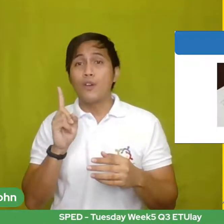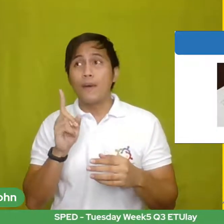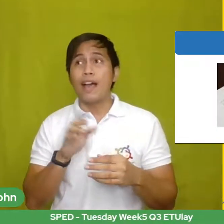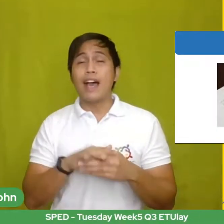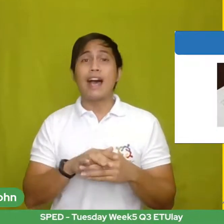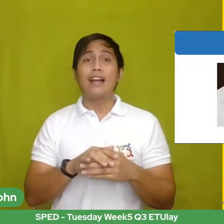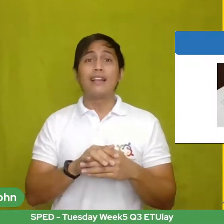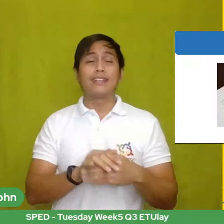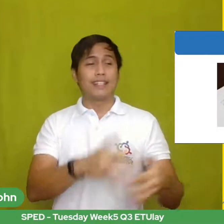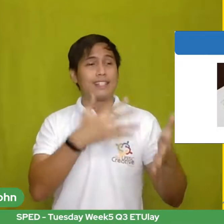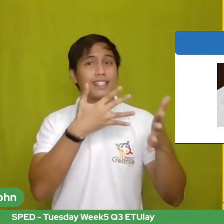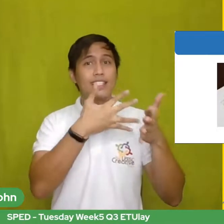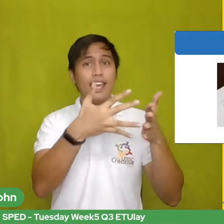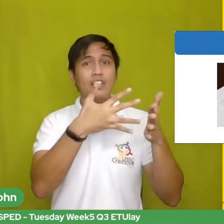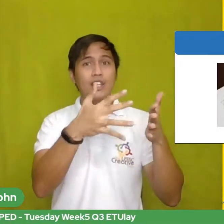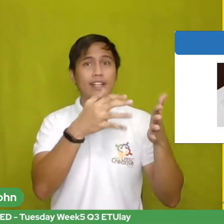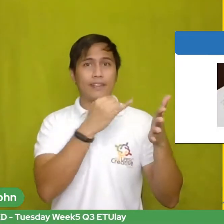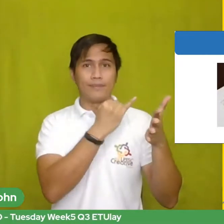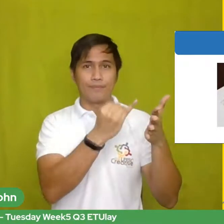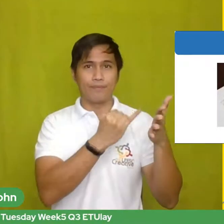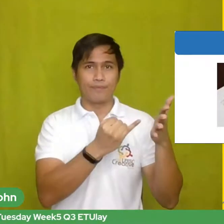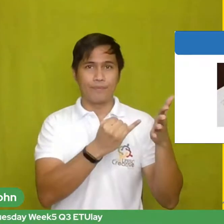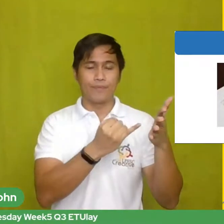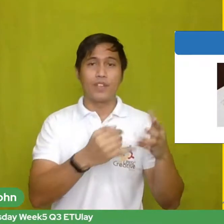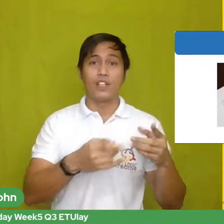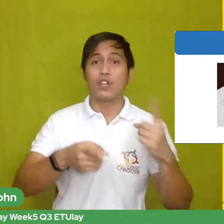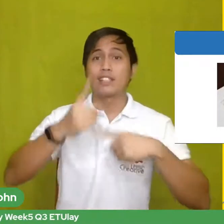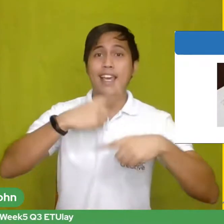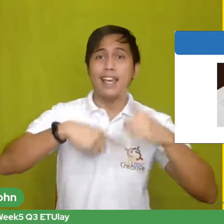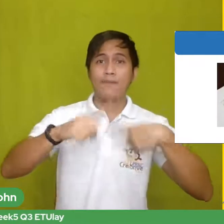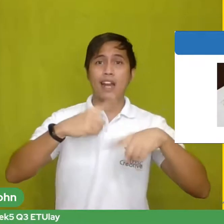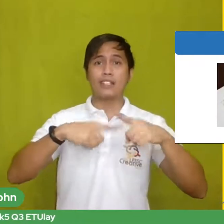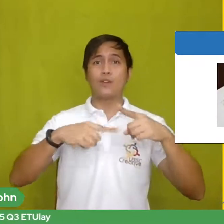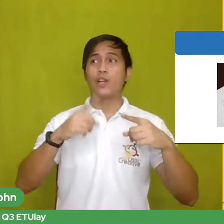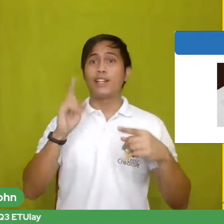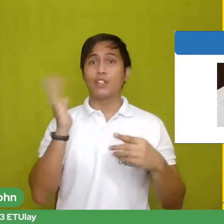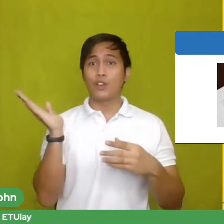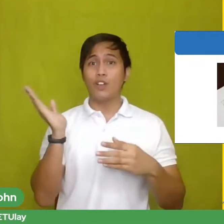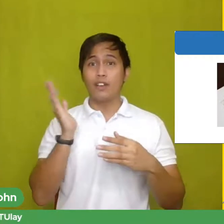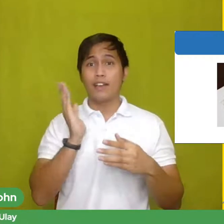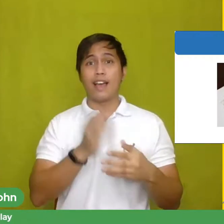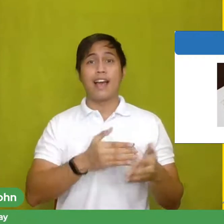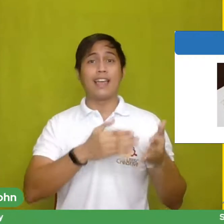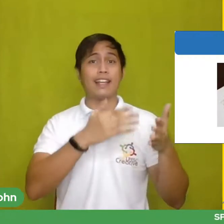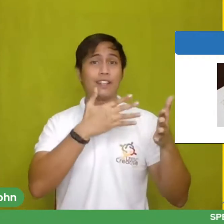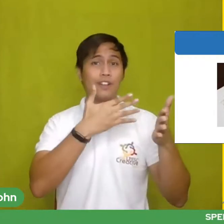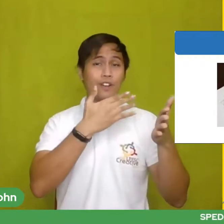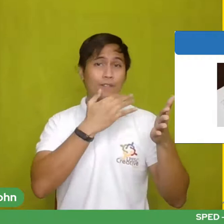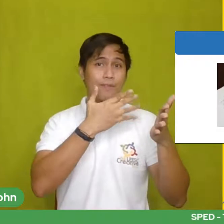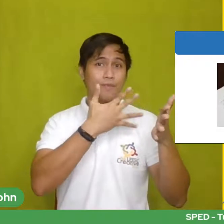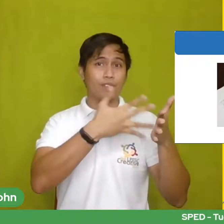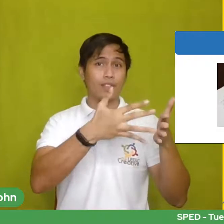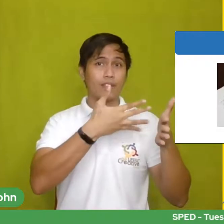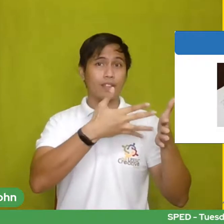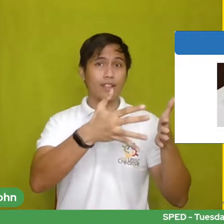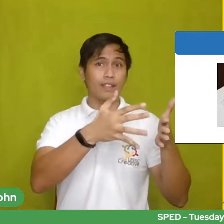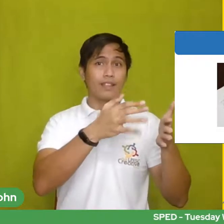kung ano ba ang sketching. So, ang sign para sa word na ito ay ganito.